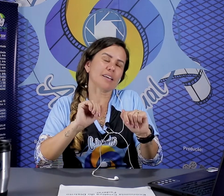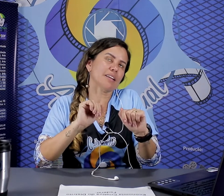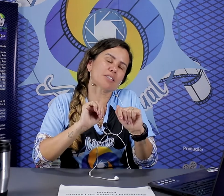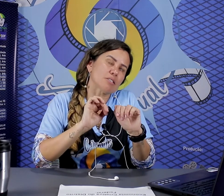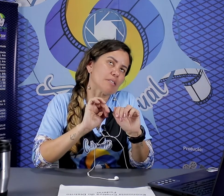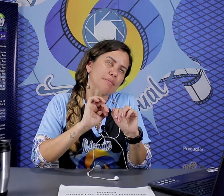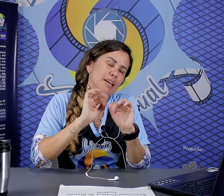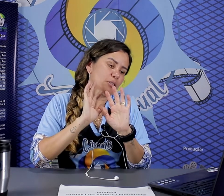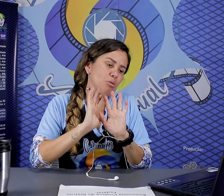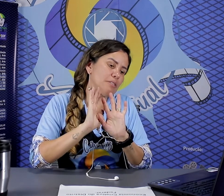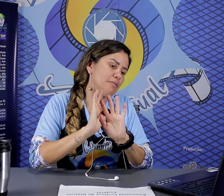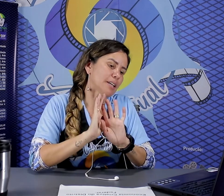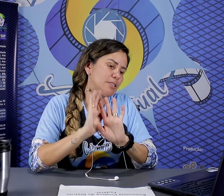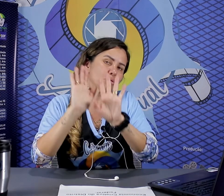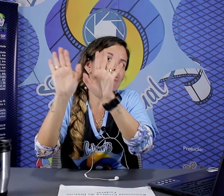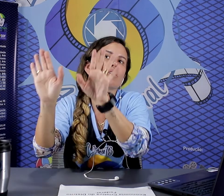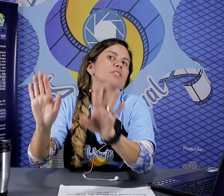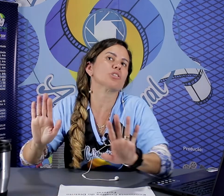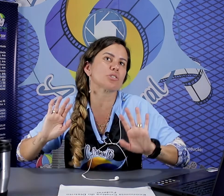eles... Toda vez surdo gosta disso.